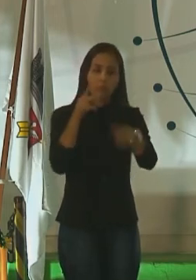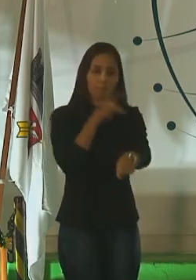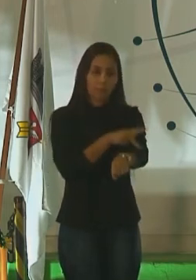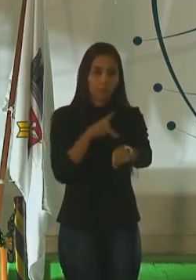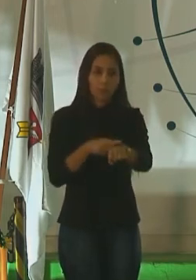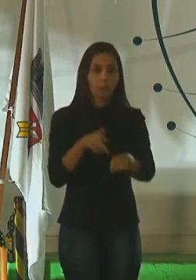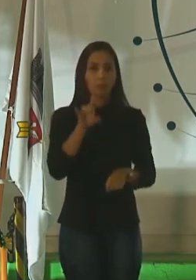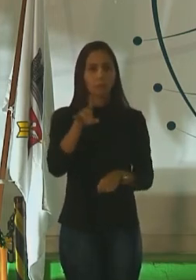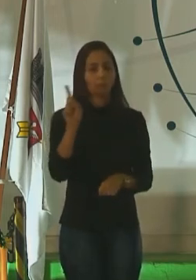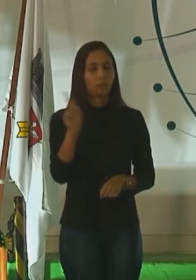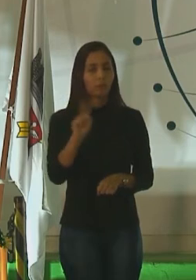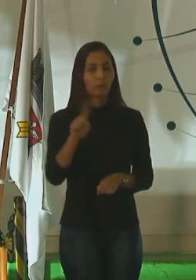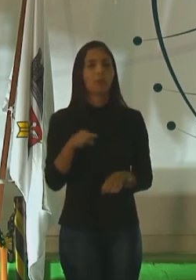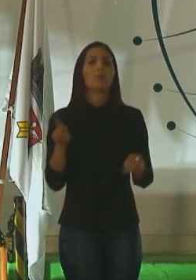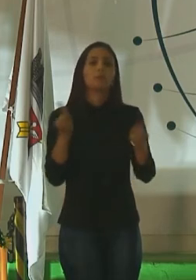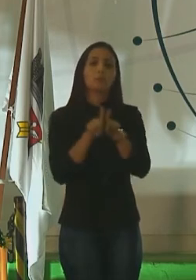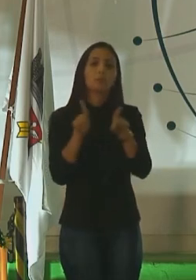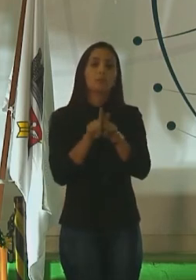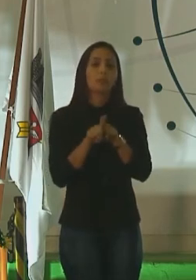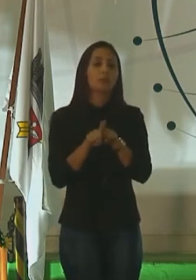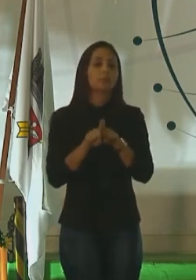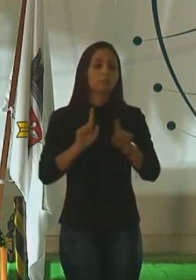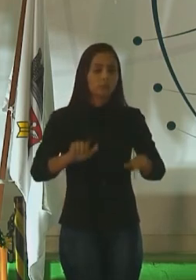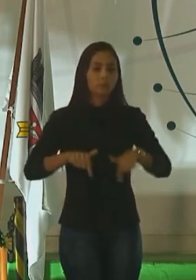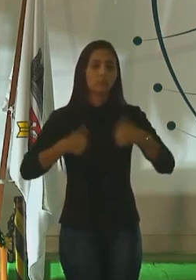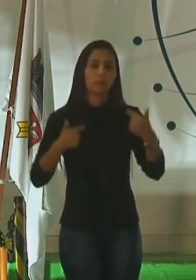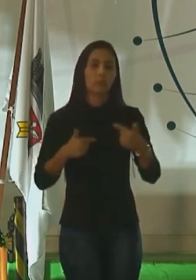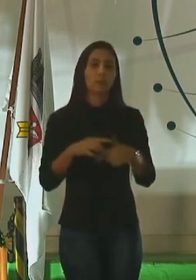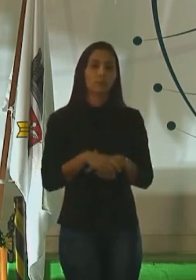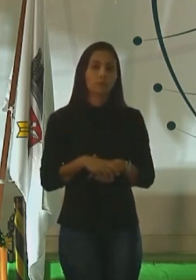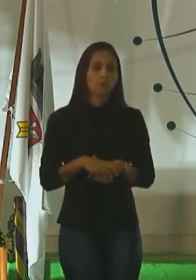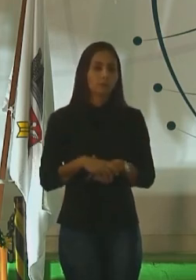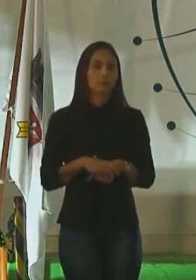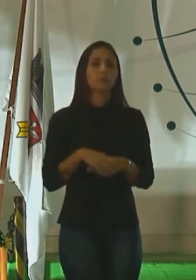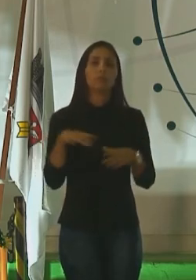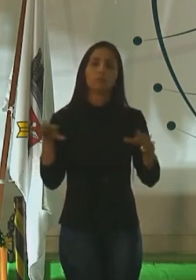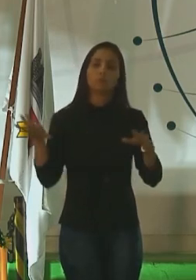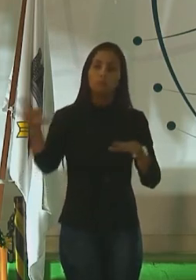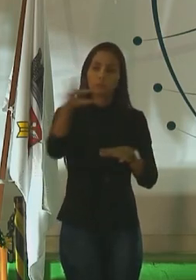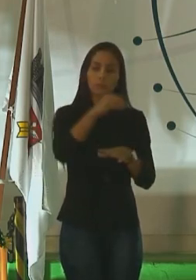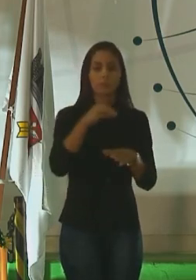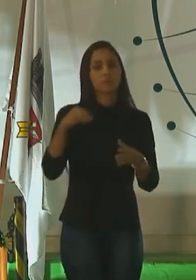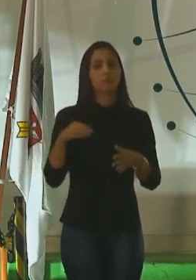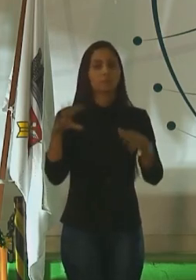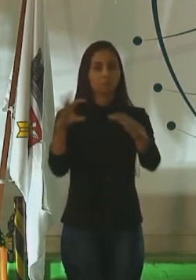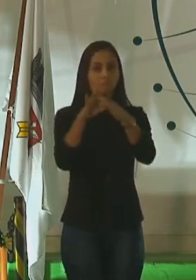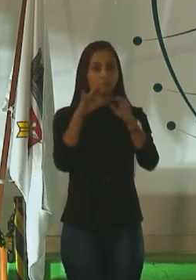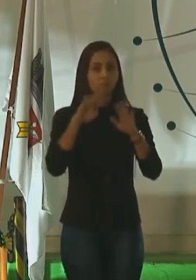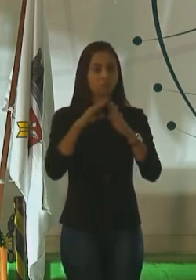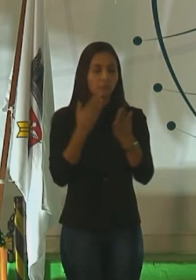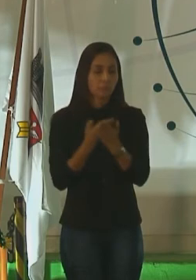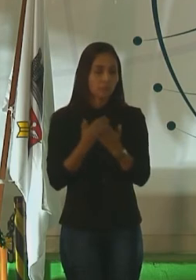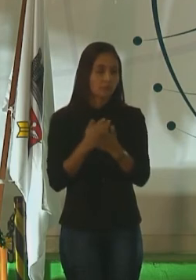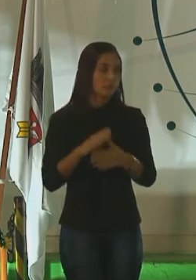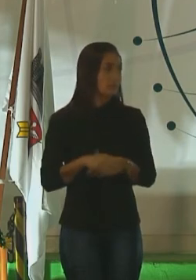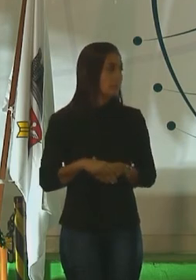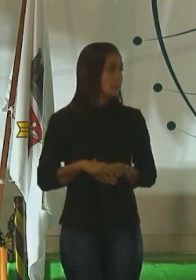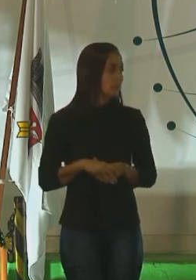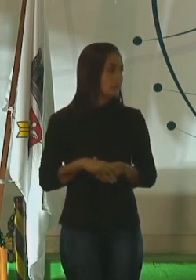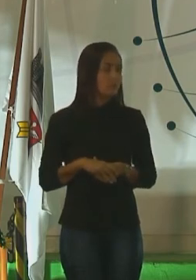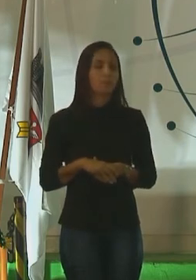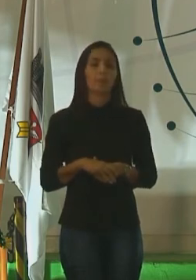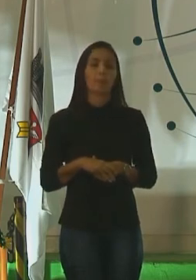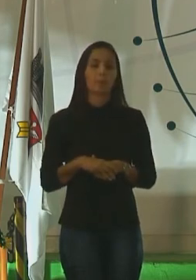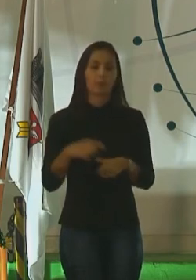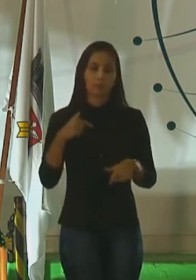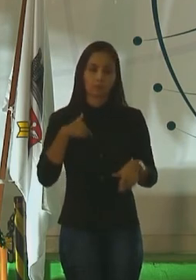social, mas também atitudinal e comportamental com todos envolvidos na escola. Enquanto